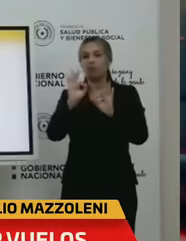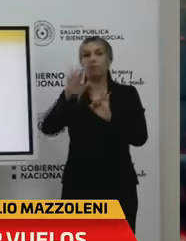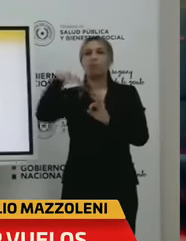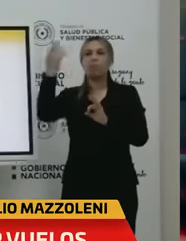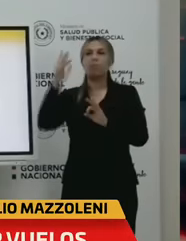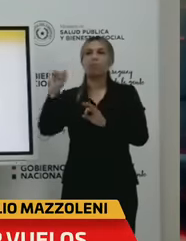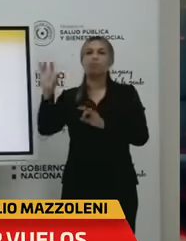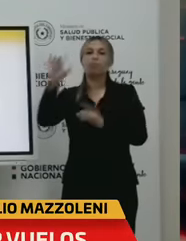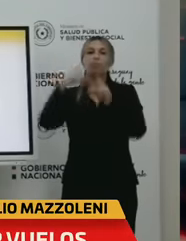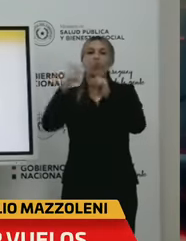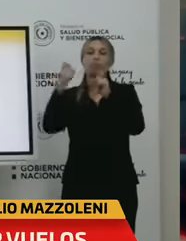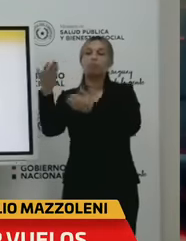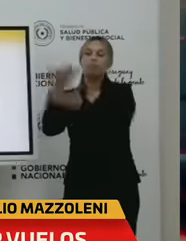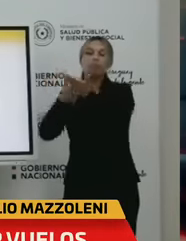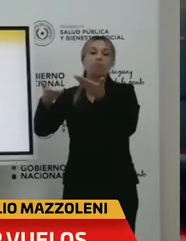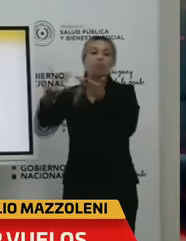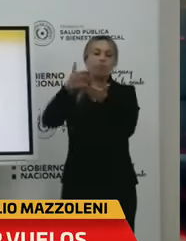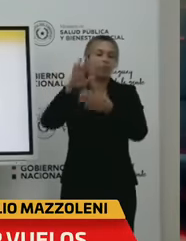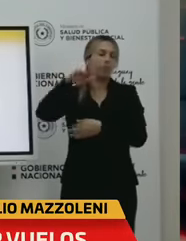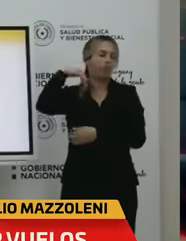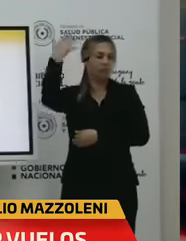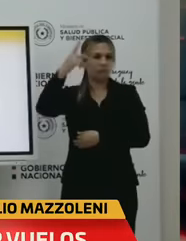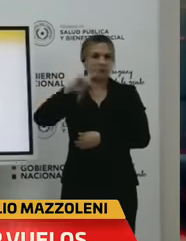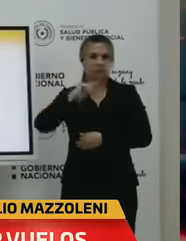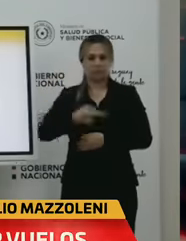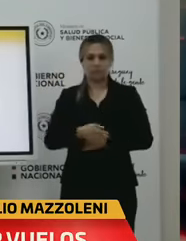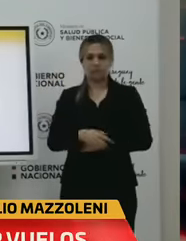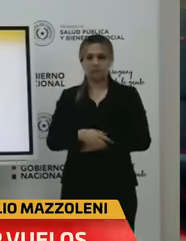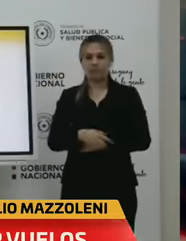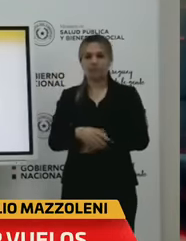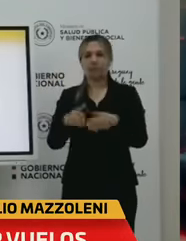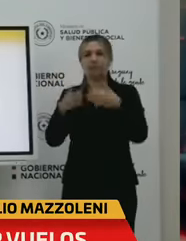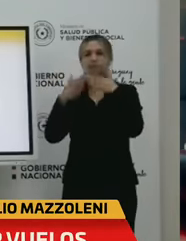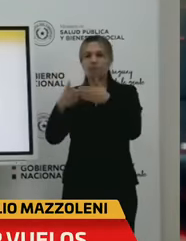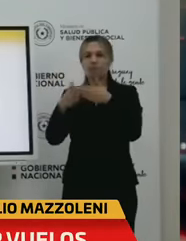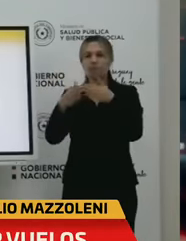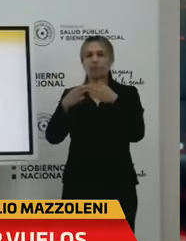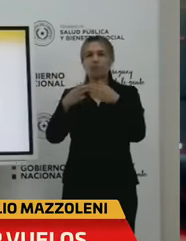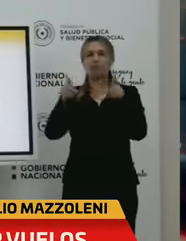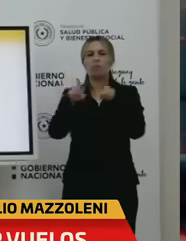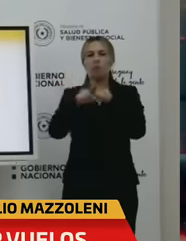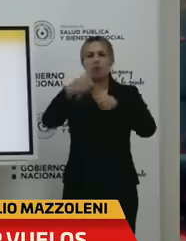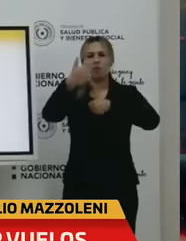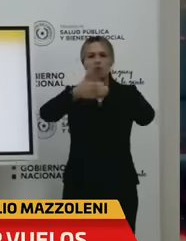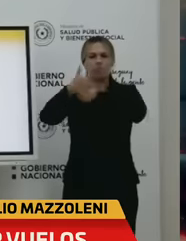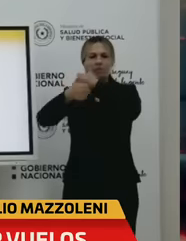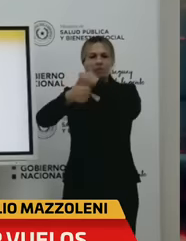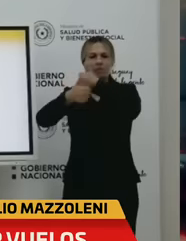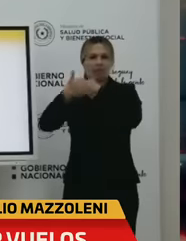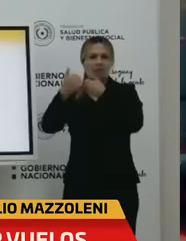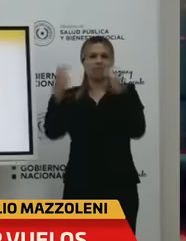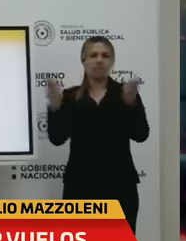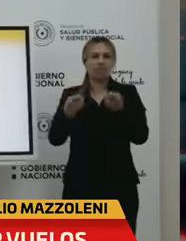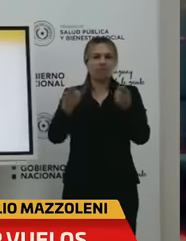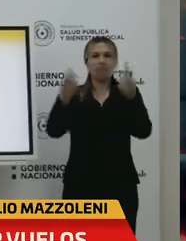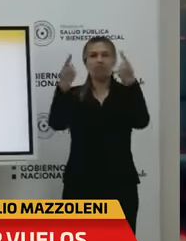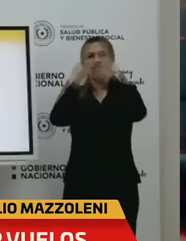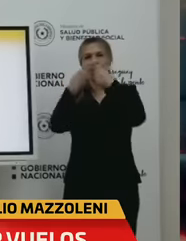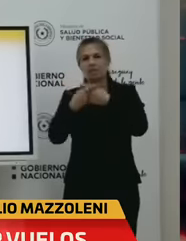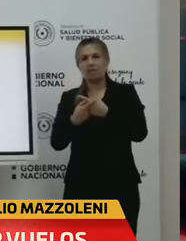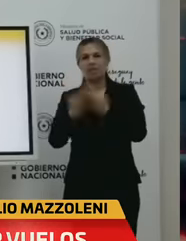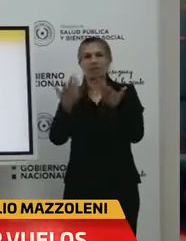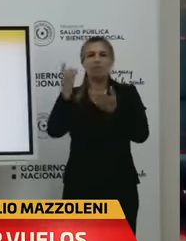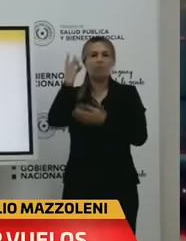Estado. ¿En cuánto tiempo podrían volver las competencias profesionales y semiprofesionales de las demás